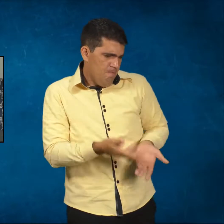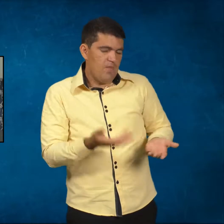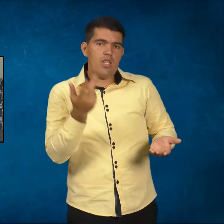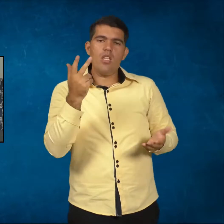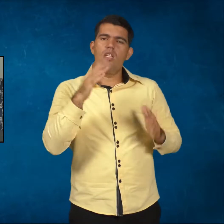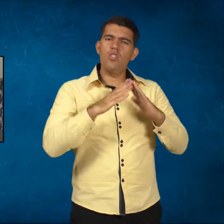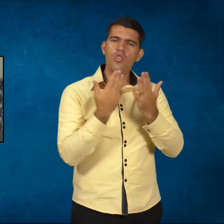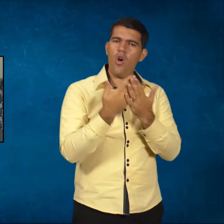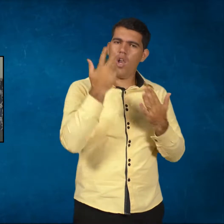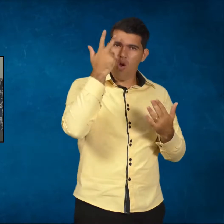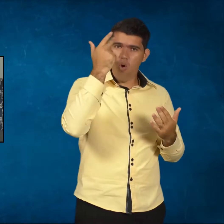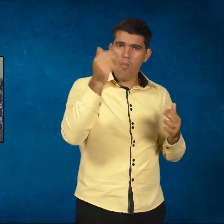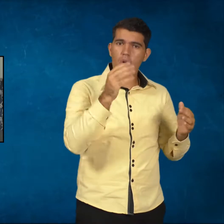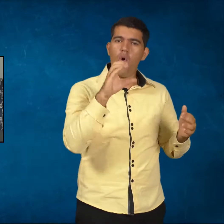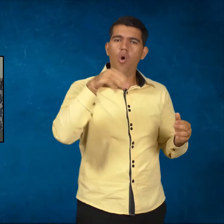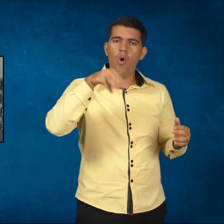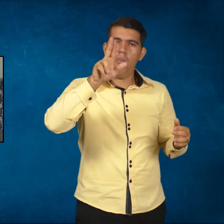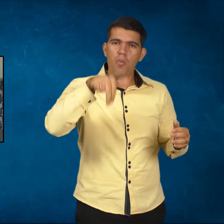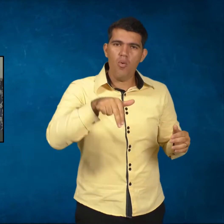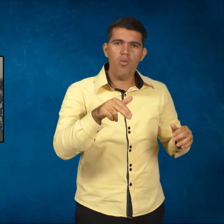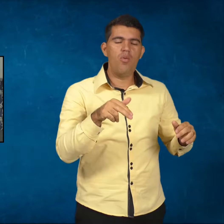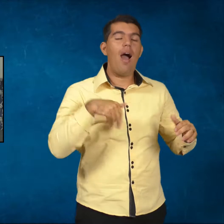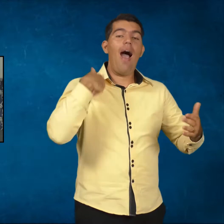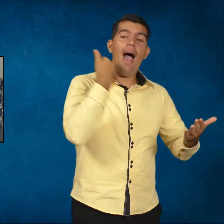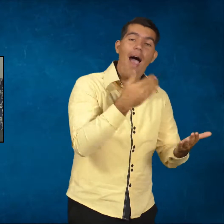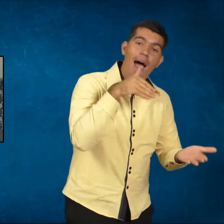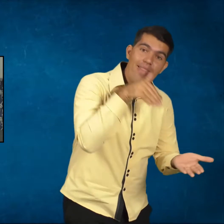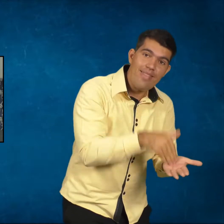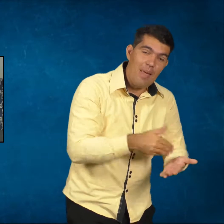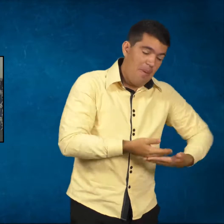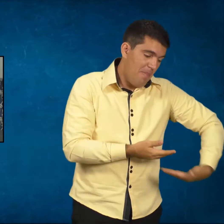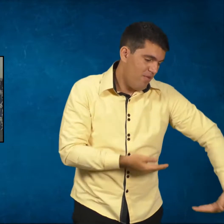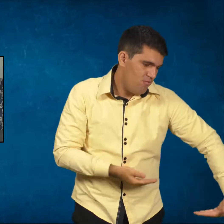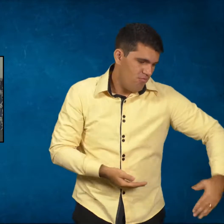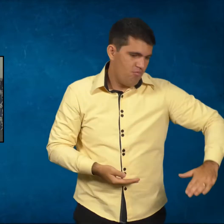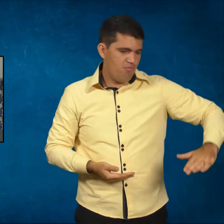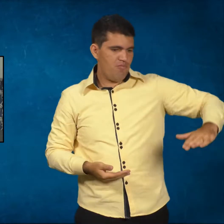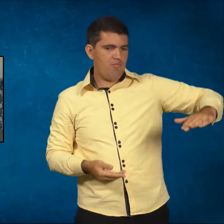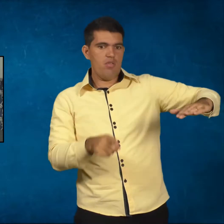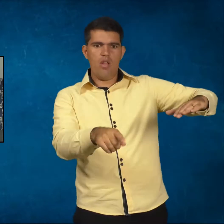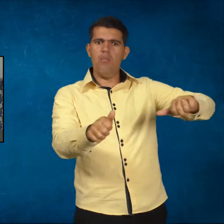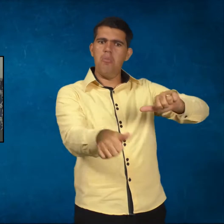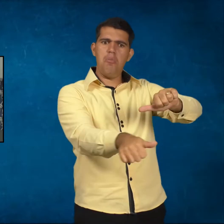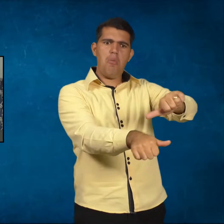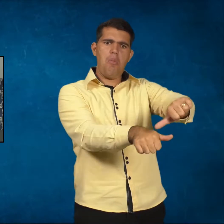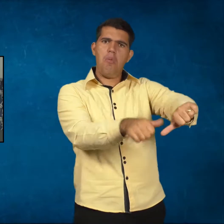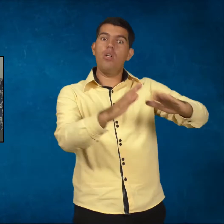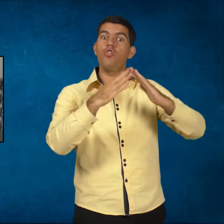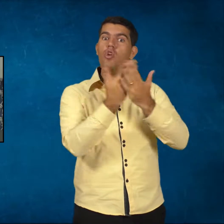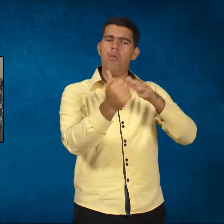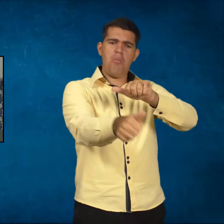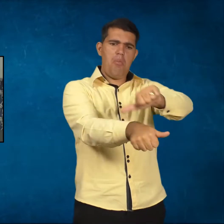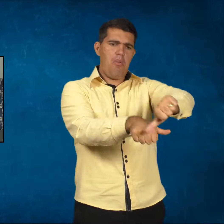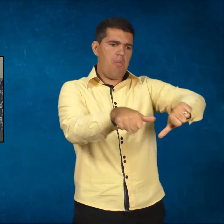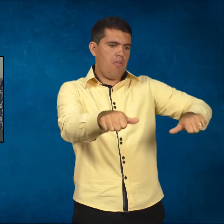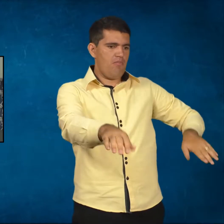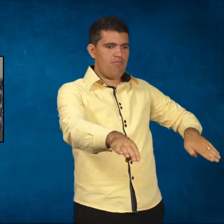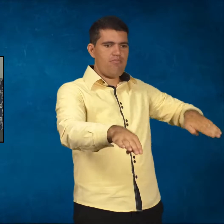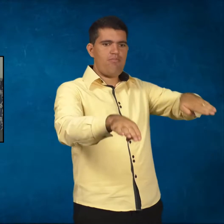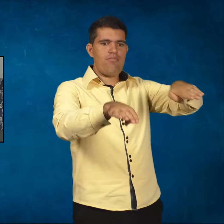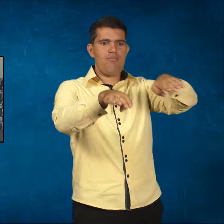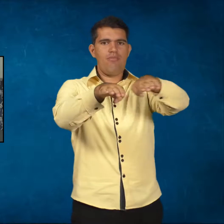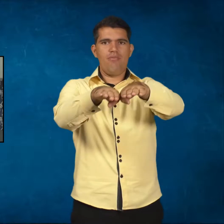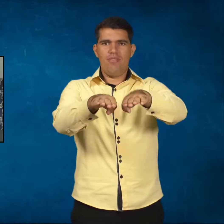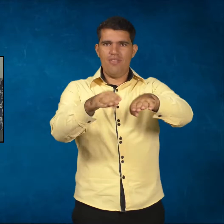comum desde bebê, esta escola se modifica de tal forma que ele faz parte, ele está integrado naquele ambiente. Então, eu não